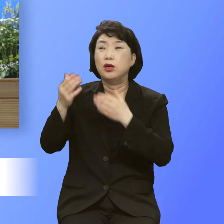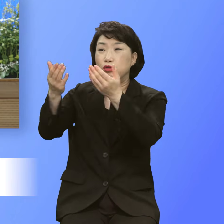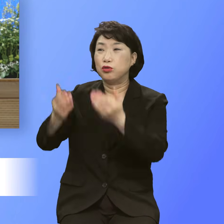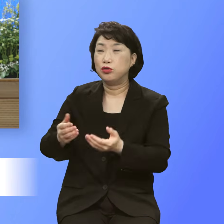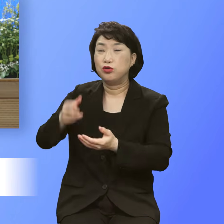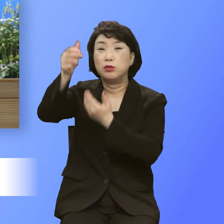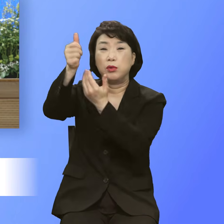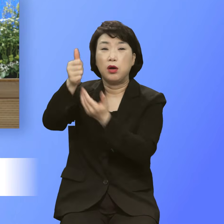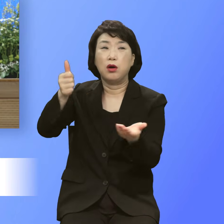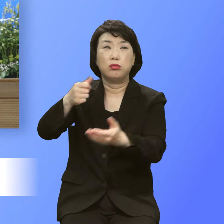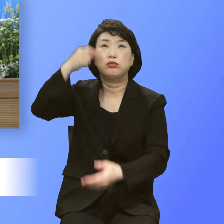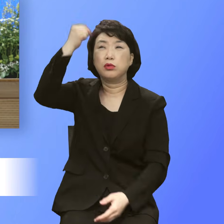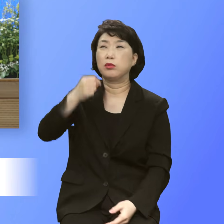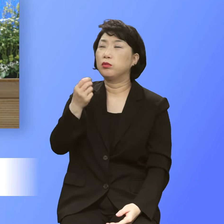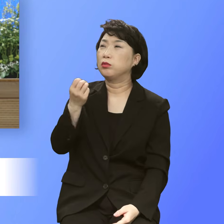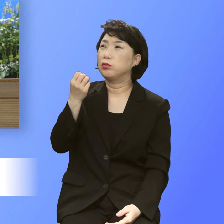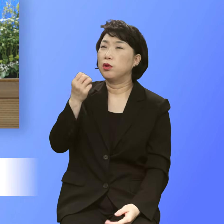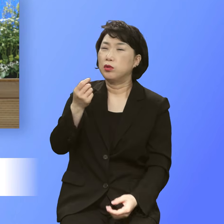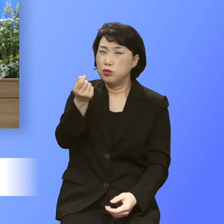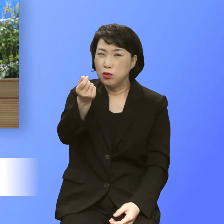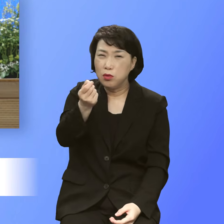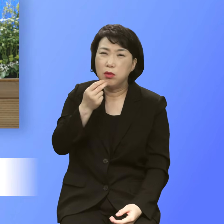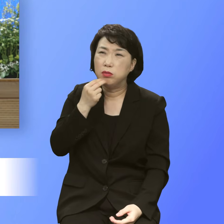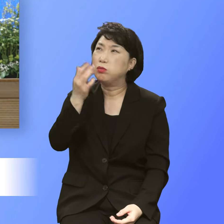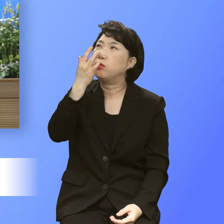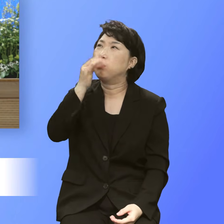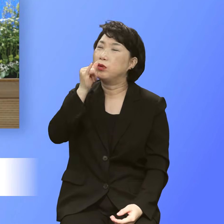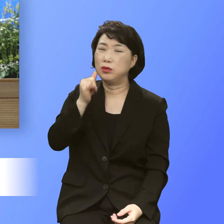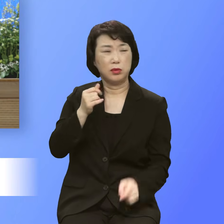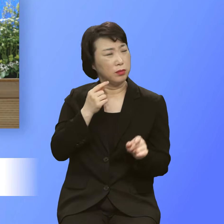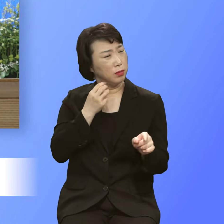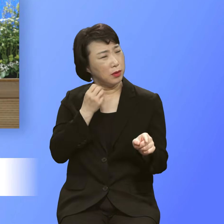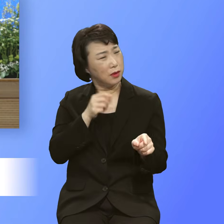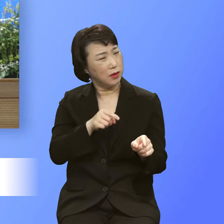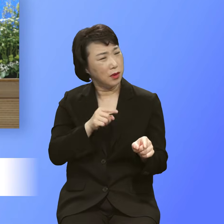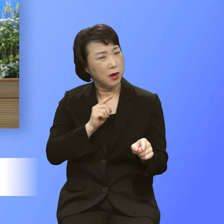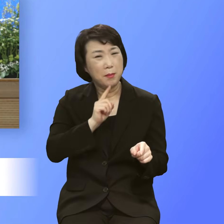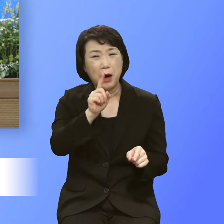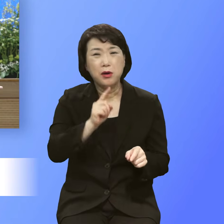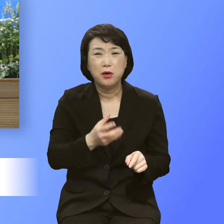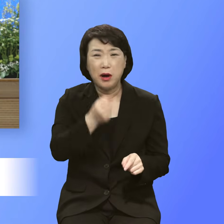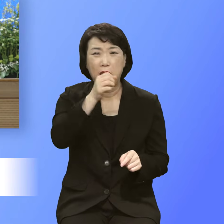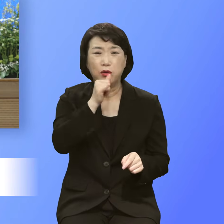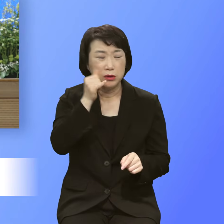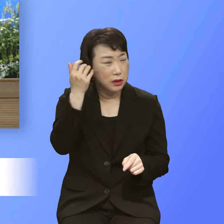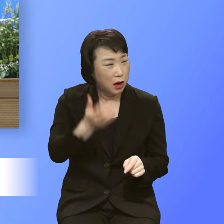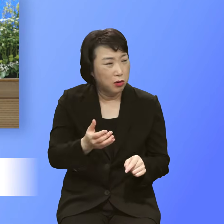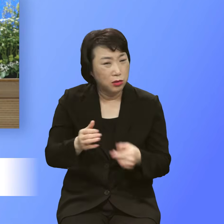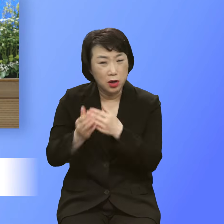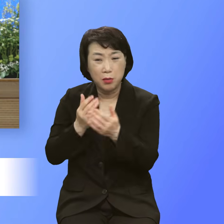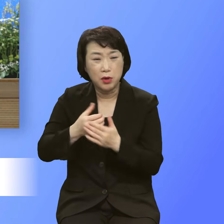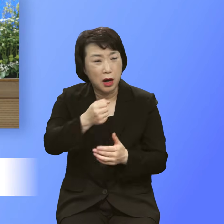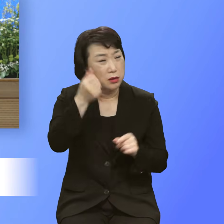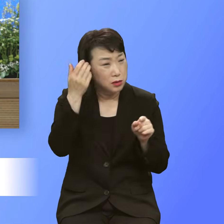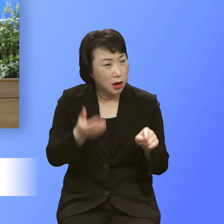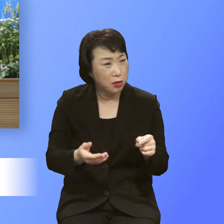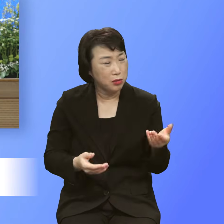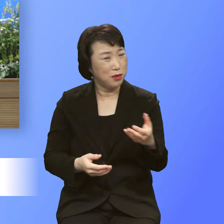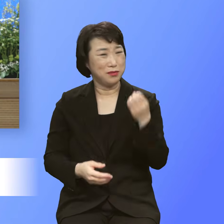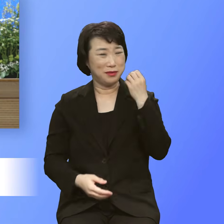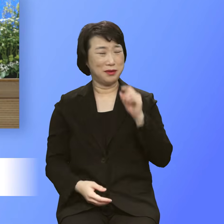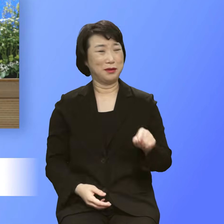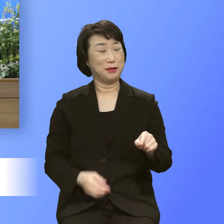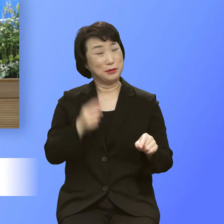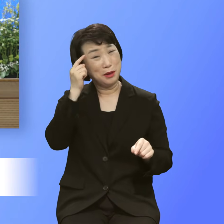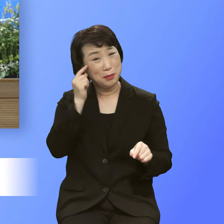없다. 어? 이 사람이 말로 가진 사람이야? 경험으로 가진 사람이야?